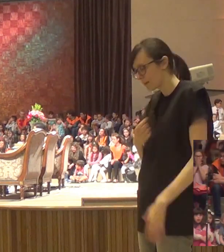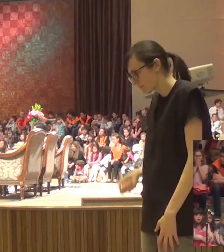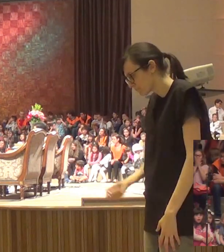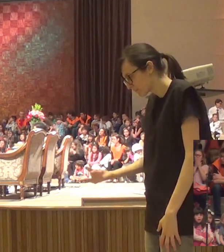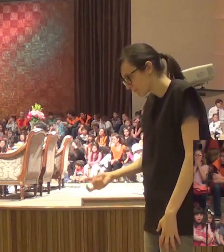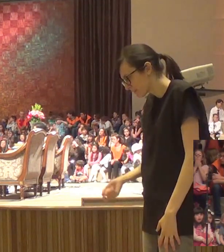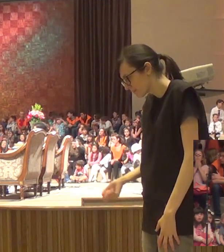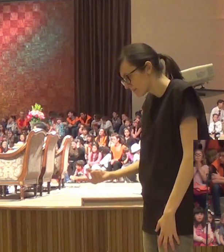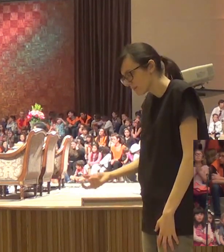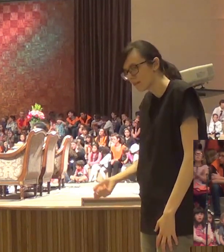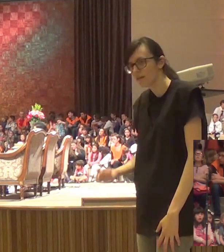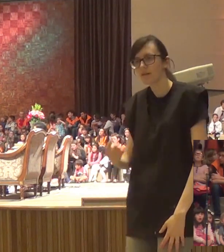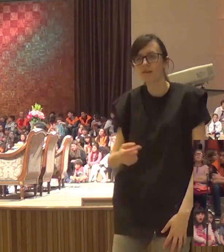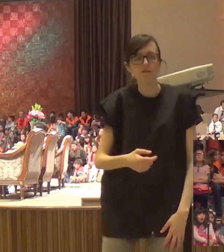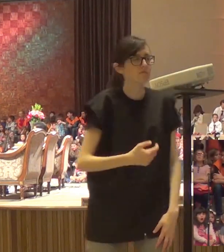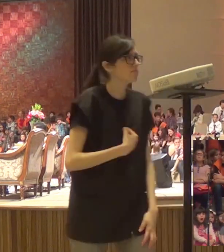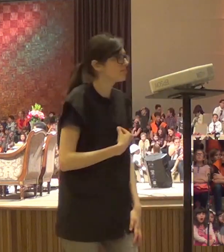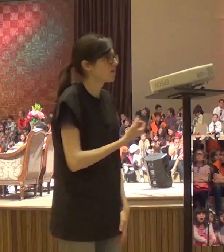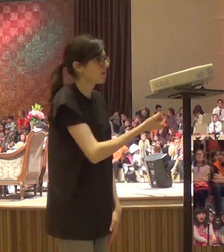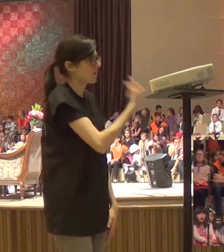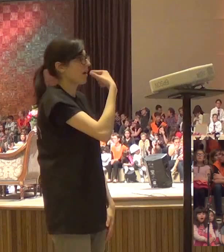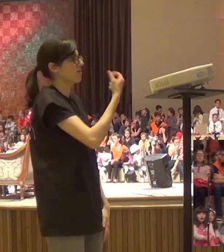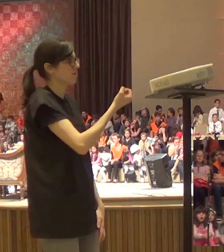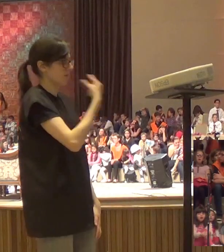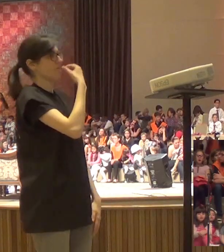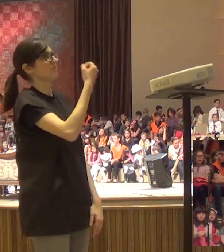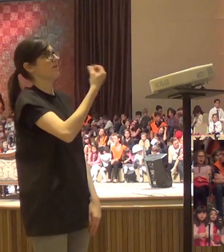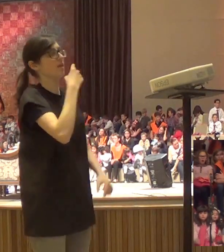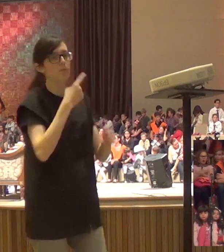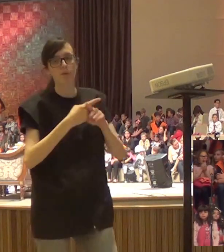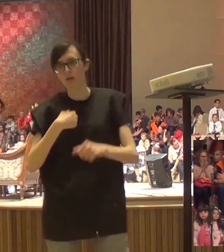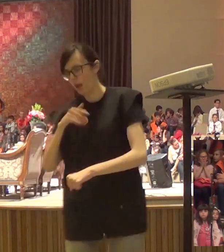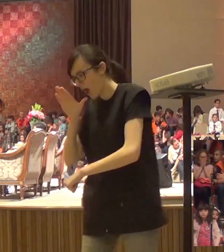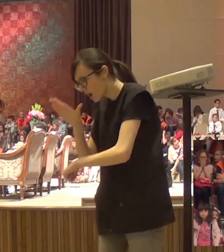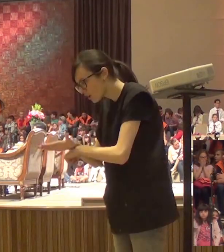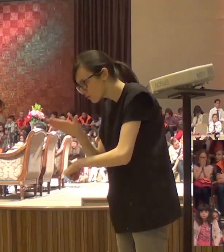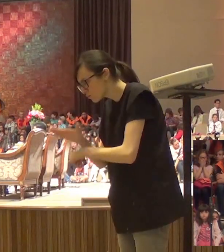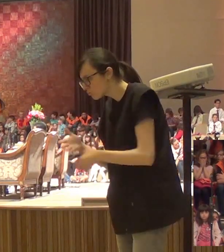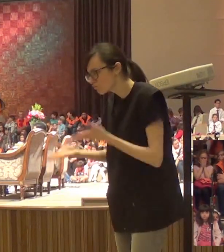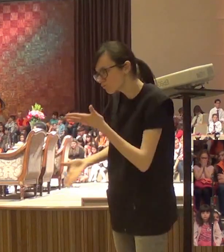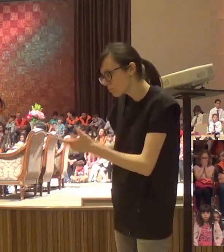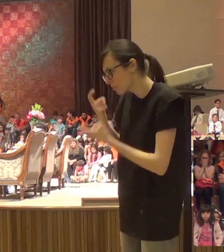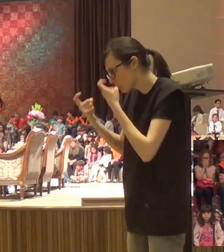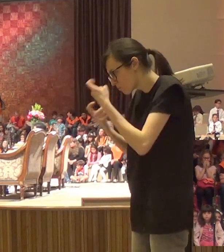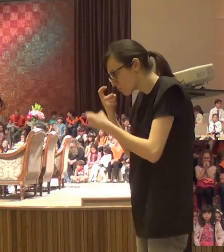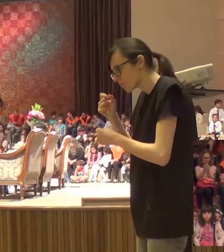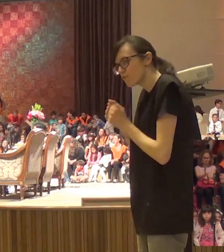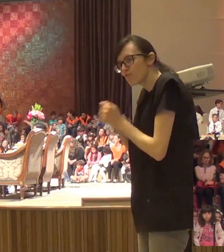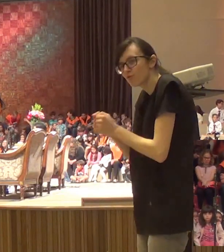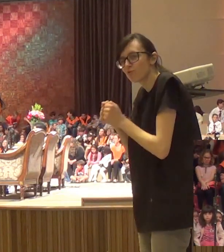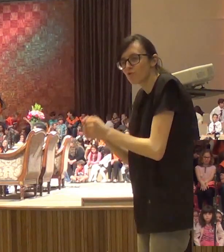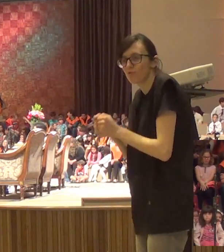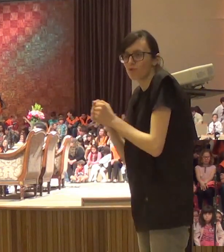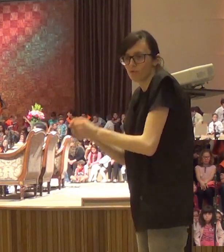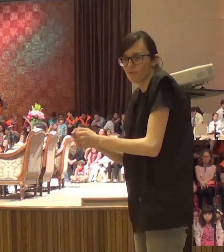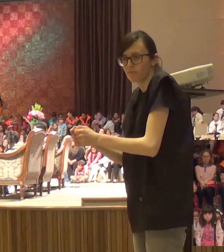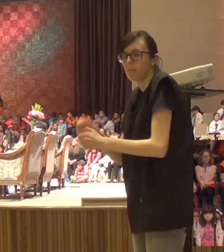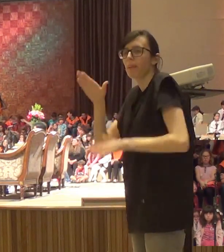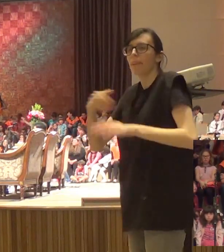remédio milagroso? A atenção, a aceitação, a admiração, o tempo de um pai.